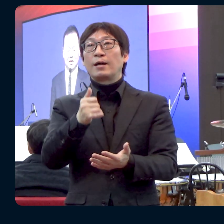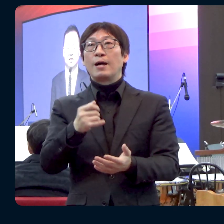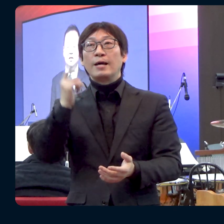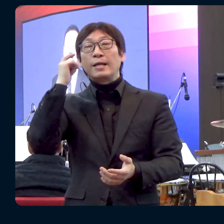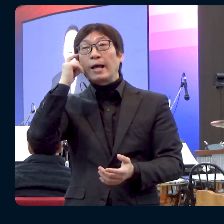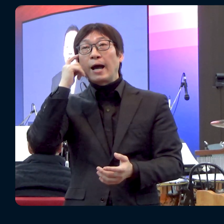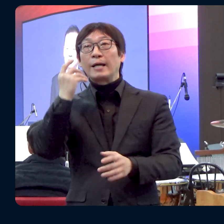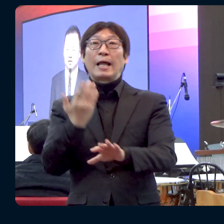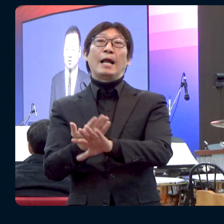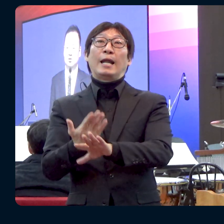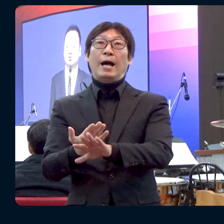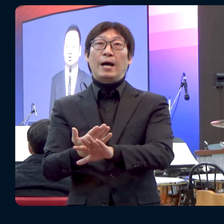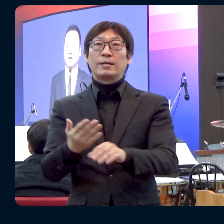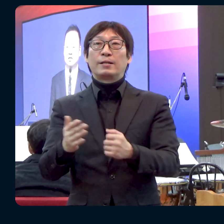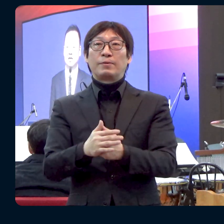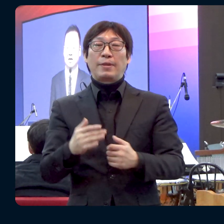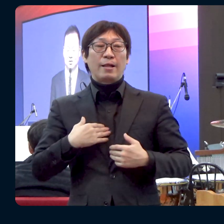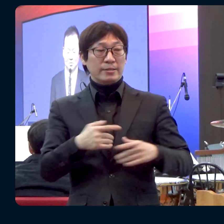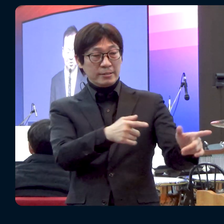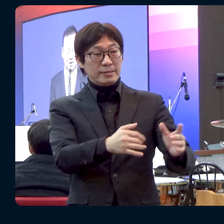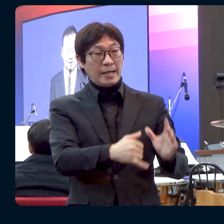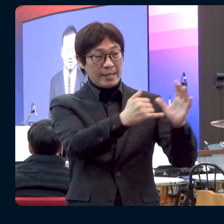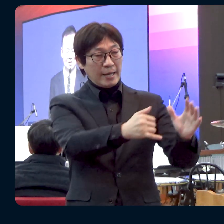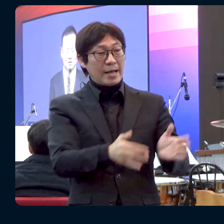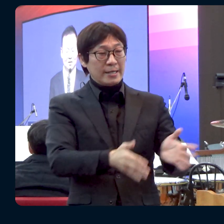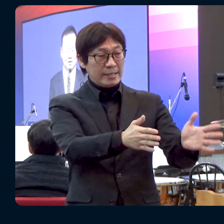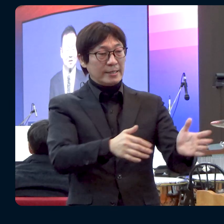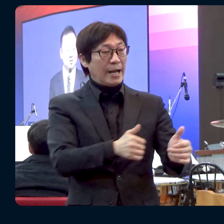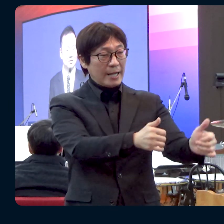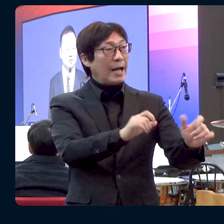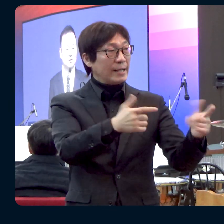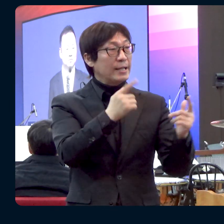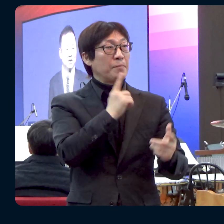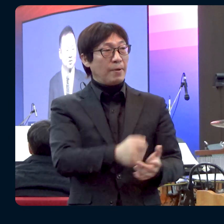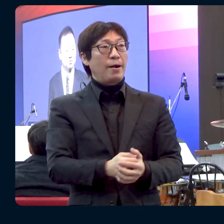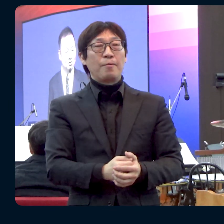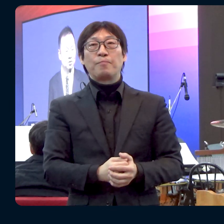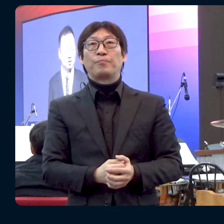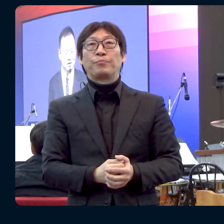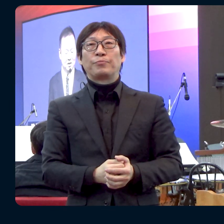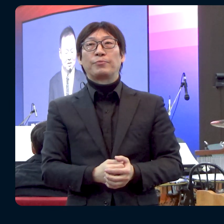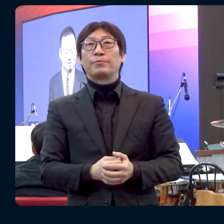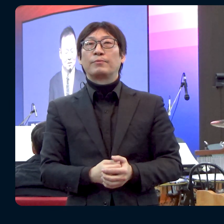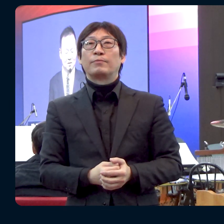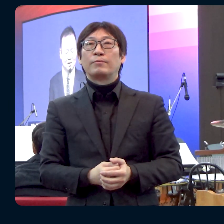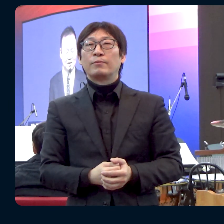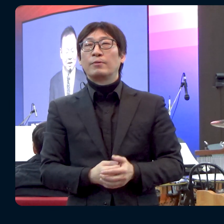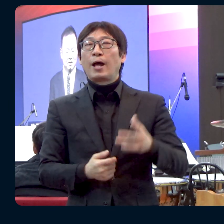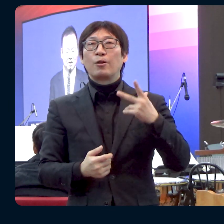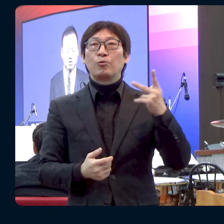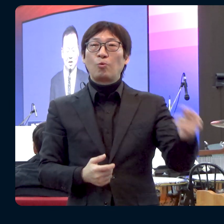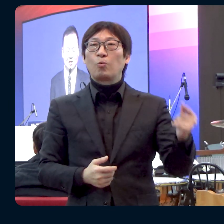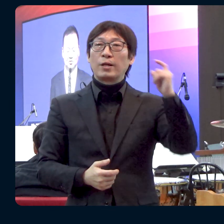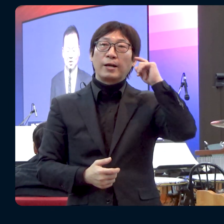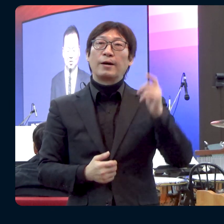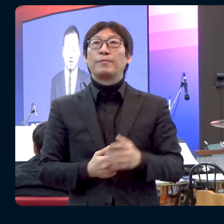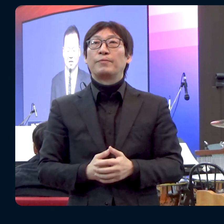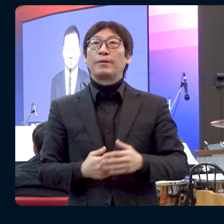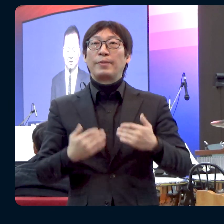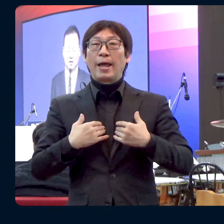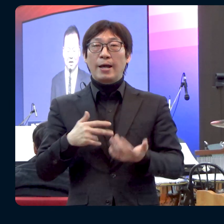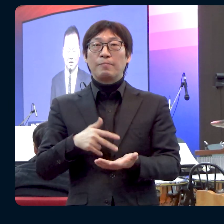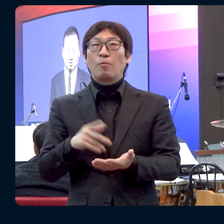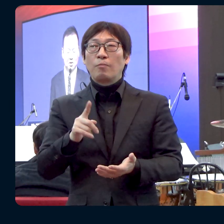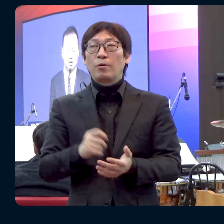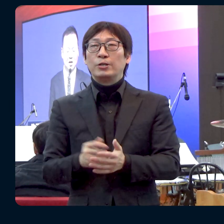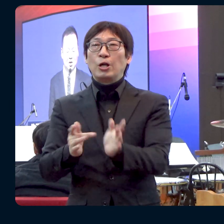가치 있는 것인가 해서 생각이 다르니까 나는 그것을 주장하지 않는 것뿐이다. 나는 그것들을 배설물로 여긴다. 내게는